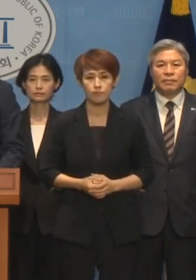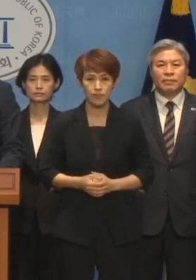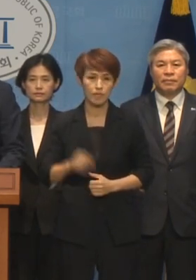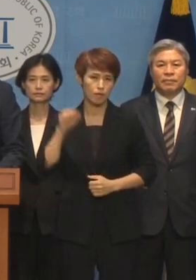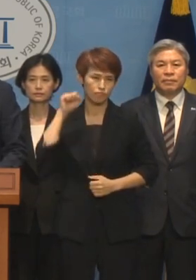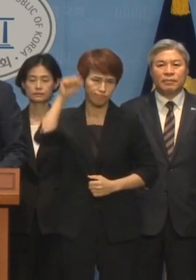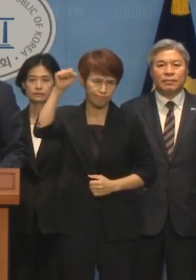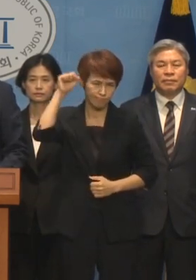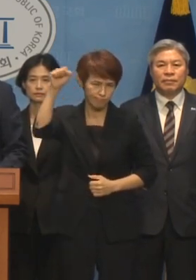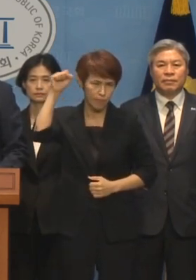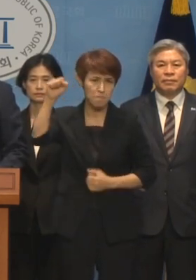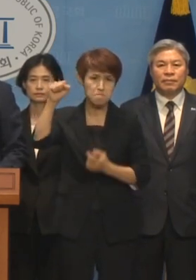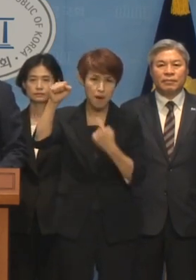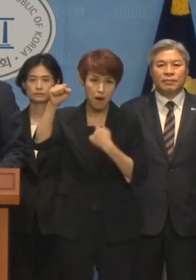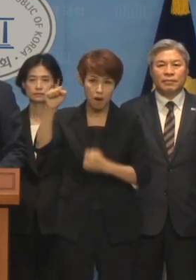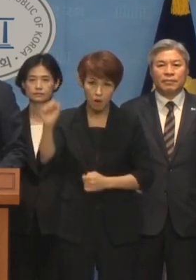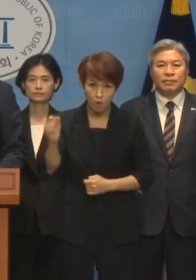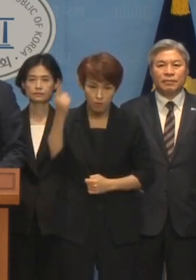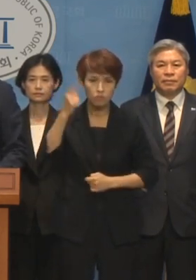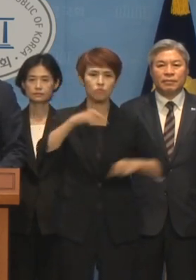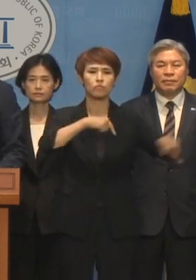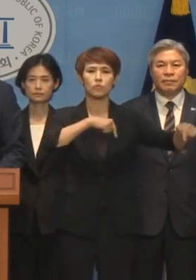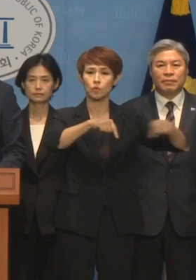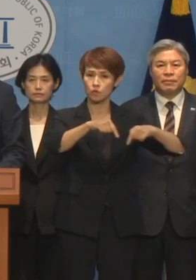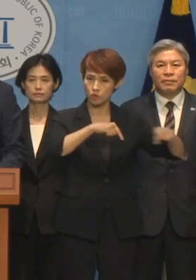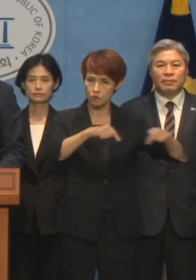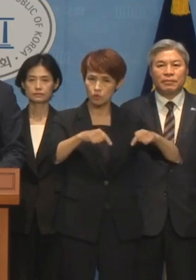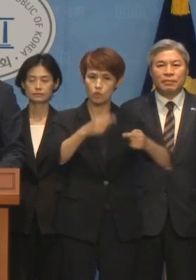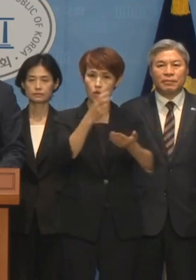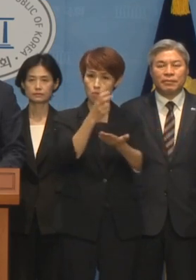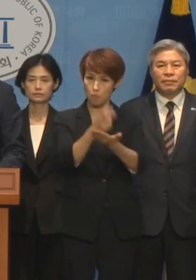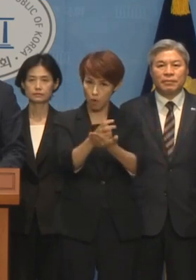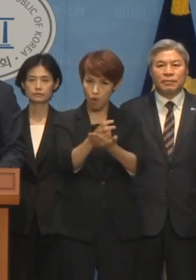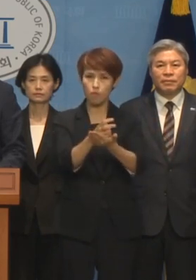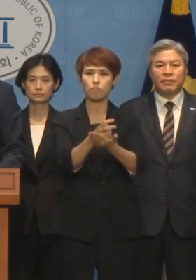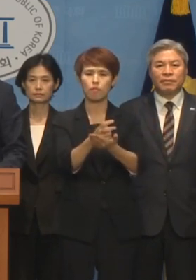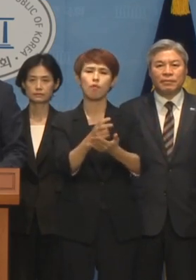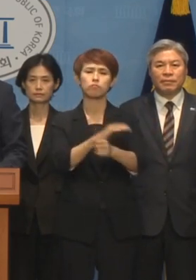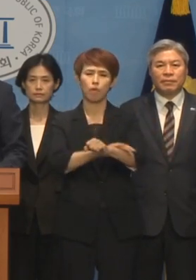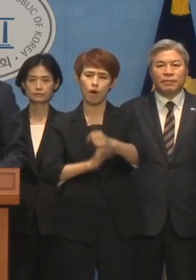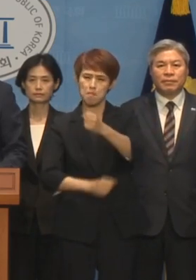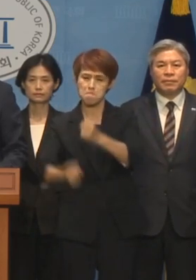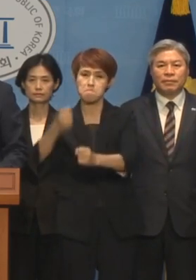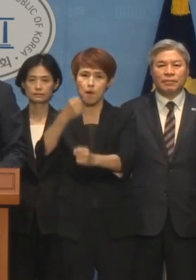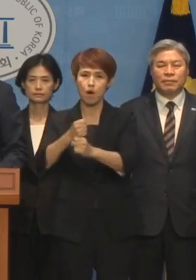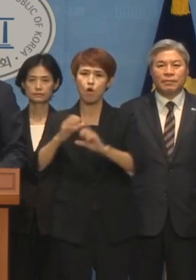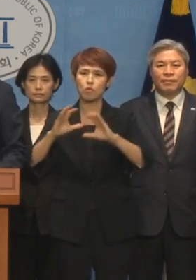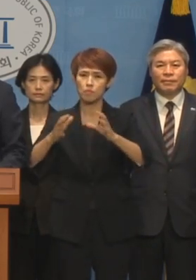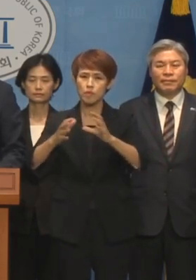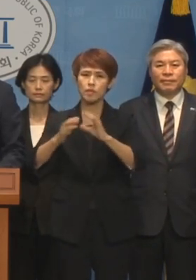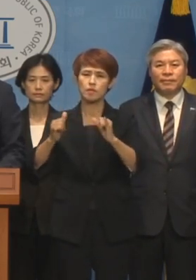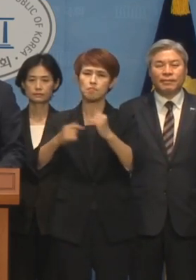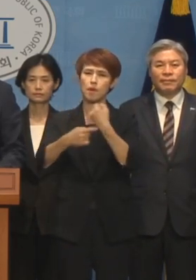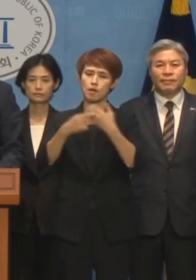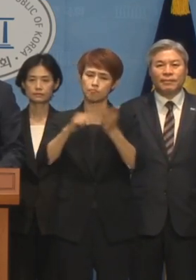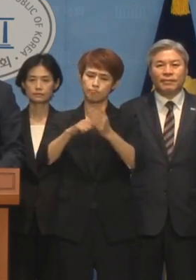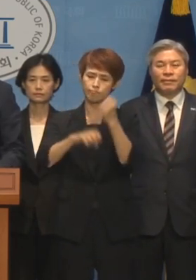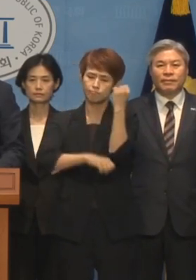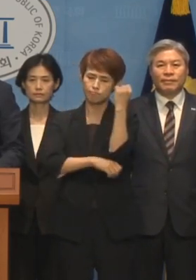운동과 항쟁은 정치적으로는 물론 법률적으로도 복권되어 국민의 마음에 뿌리 내린 바